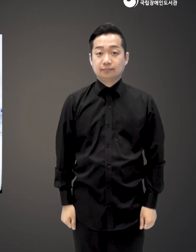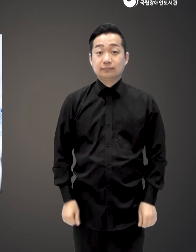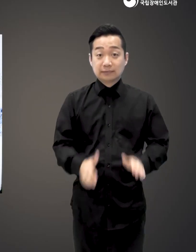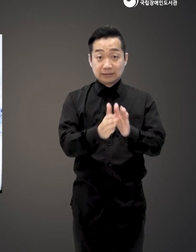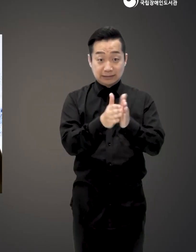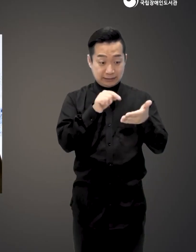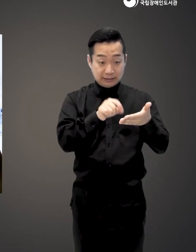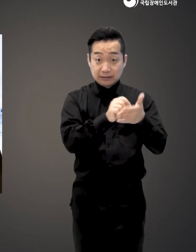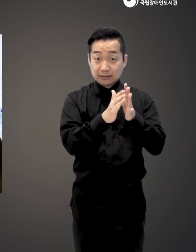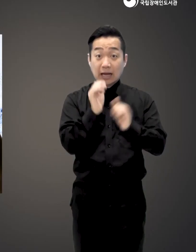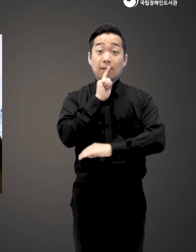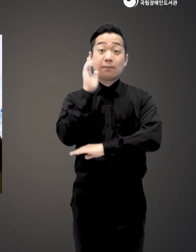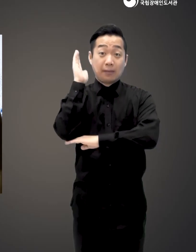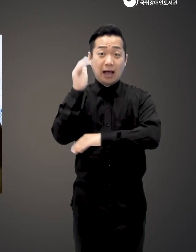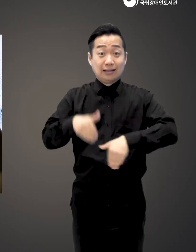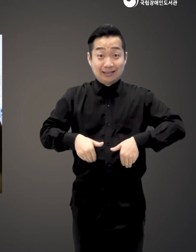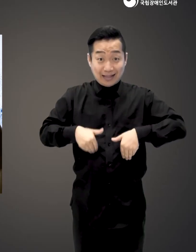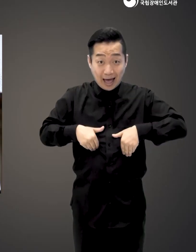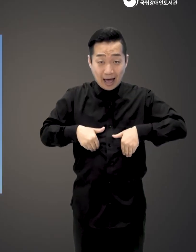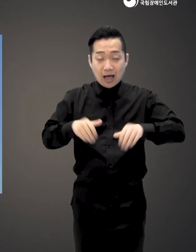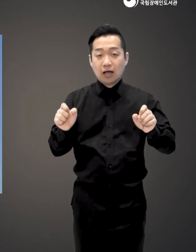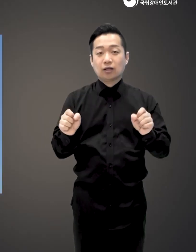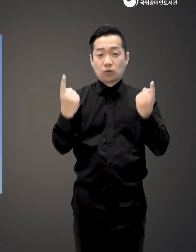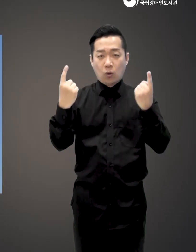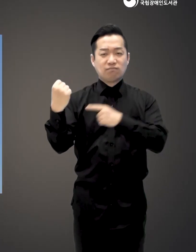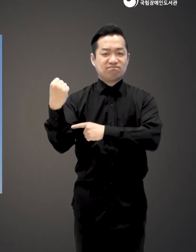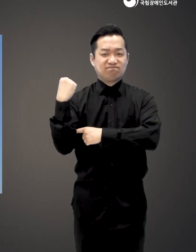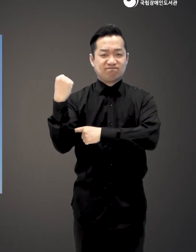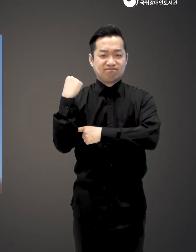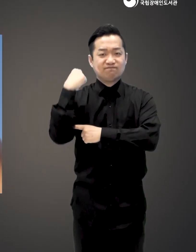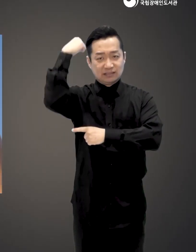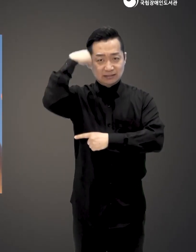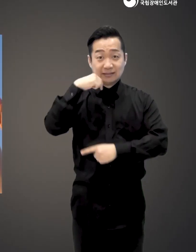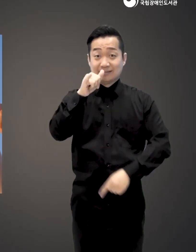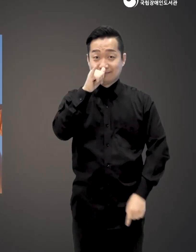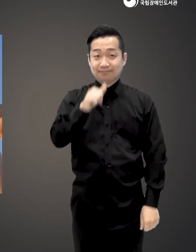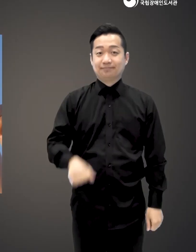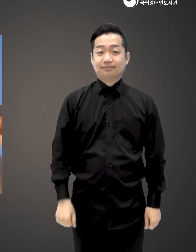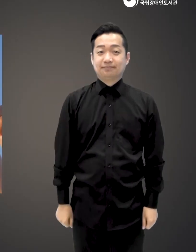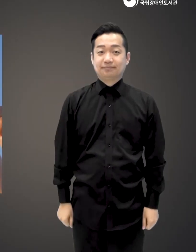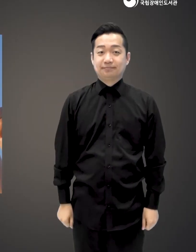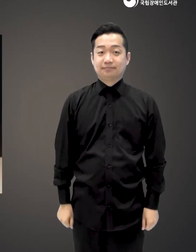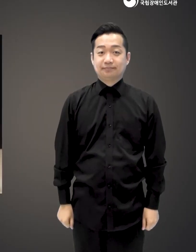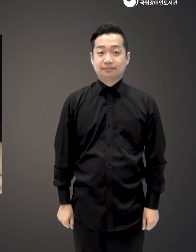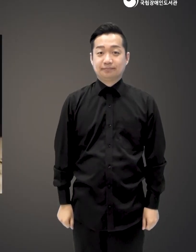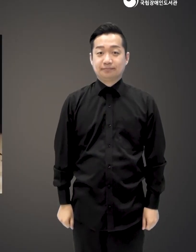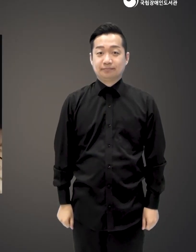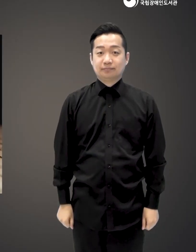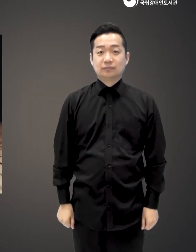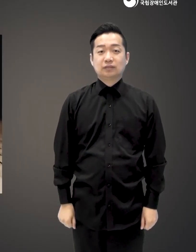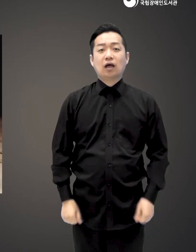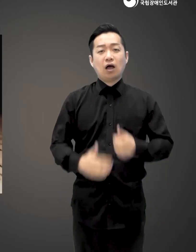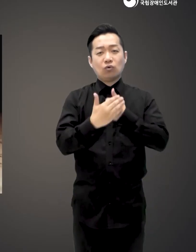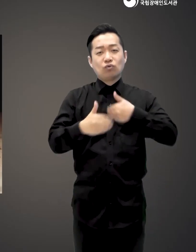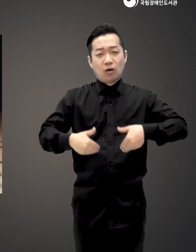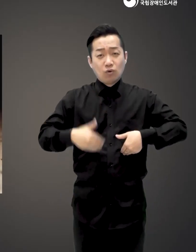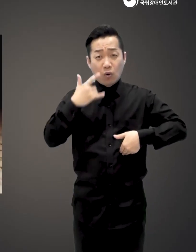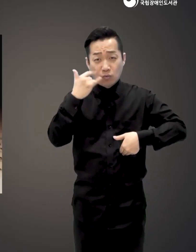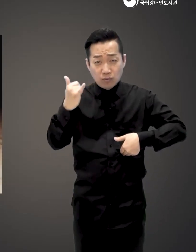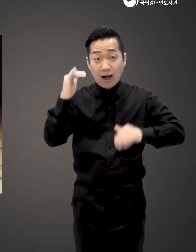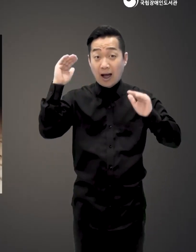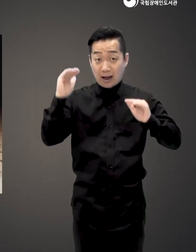그래서인지 책 속 저자의 말은 따뜻하지만 동시에 강한 힘을 담고 있는 듯 보입니다. 위로가 필요한